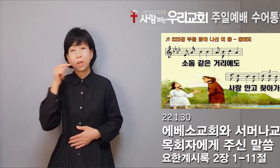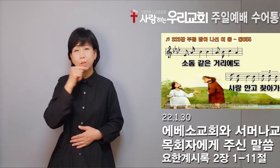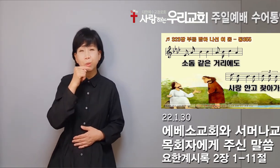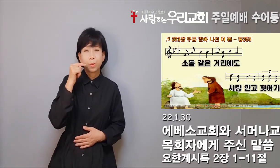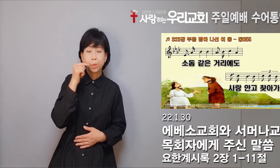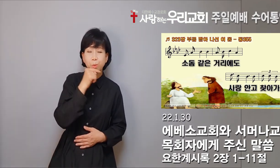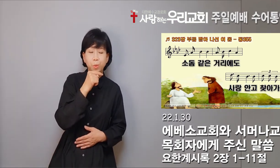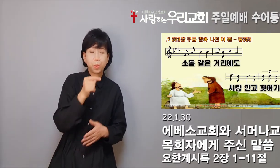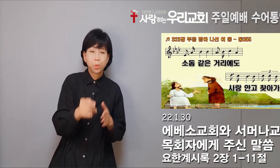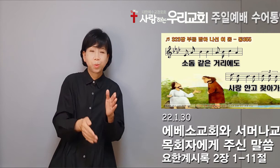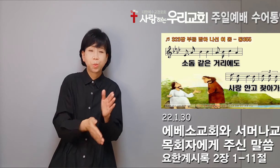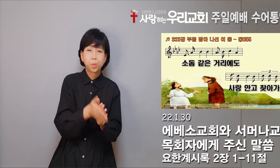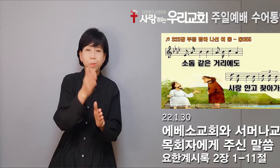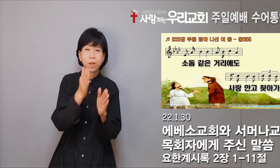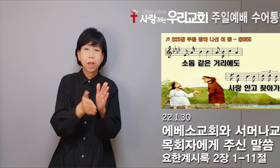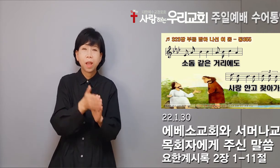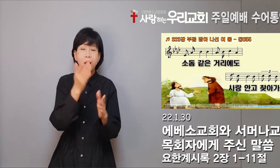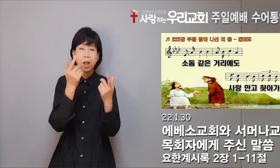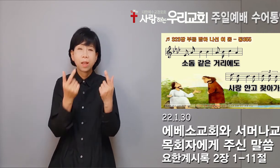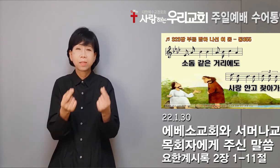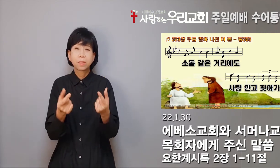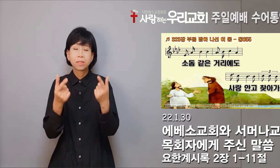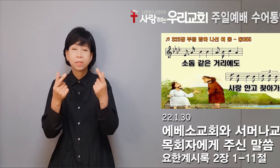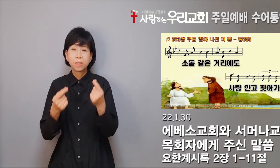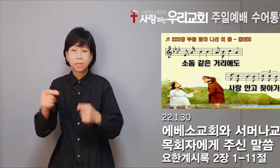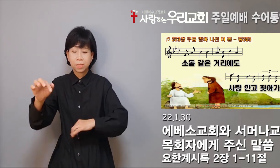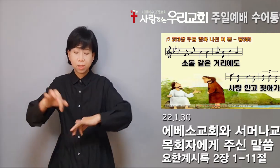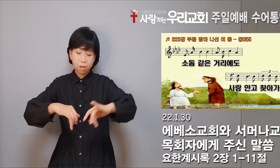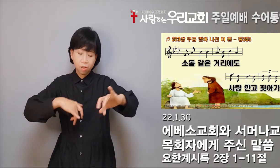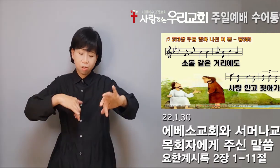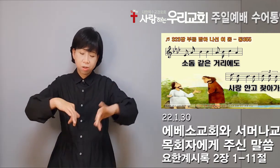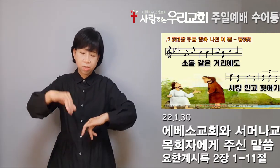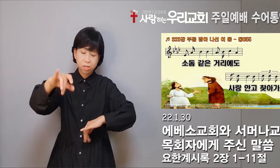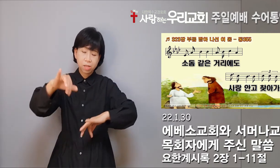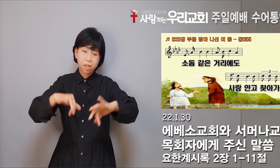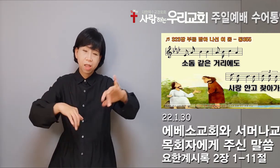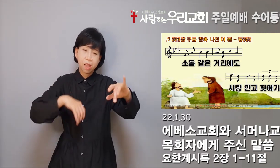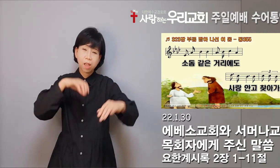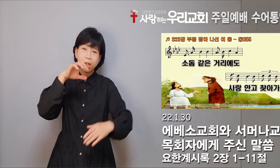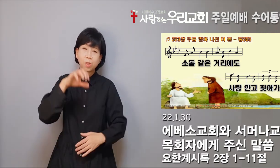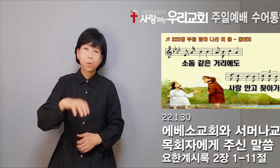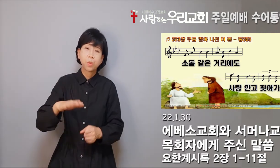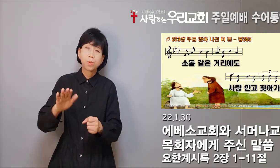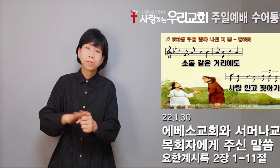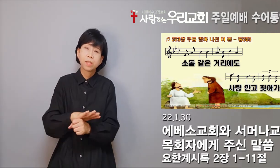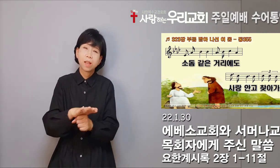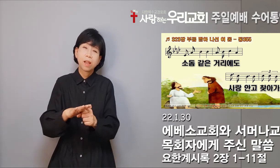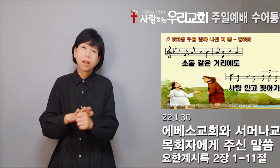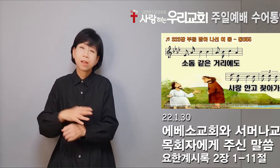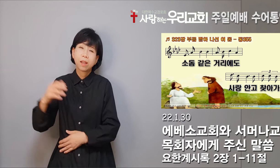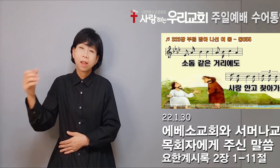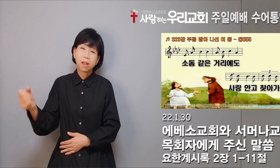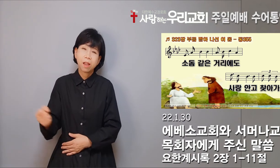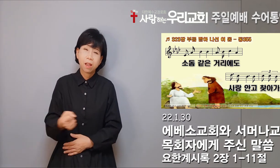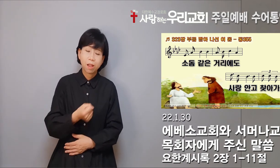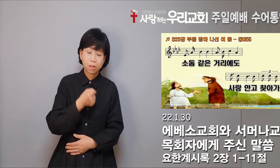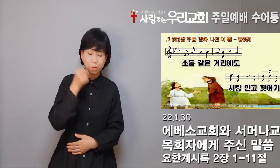소돔 같은 거리에도 사랑 안고